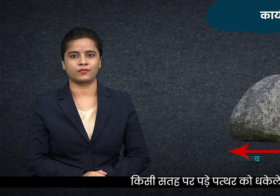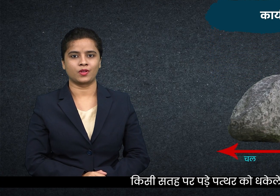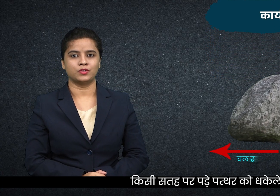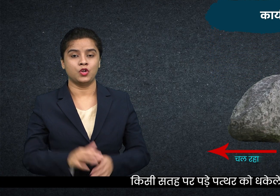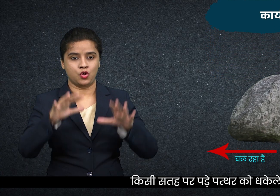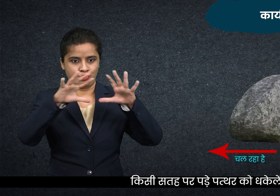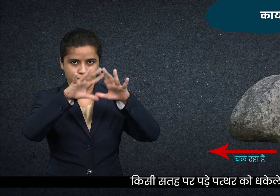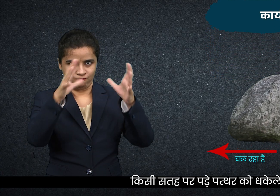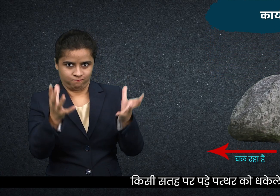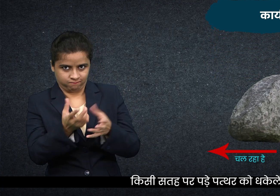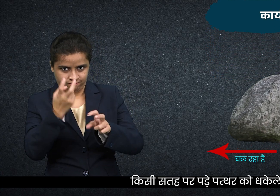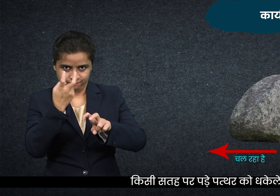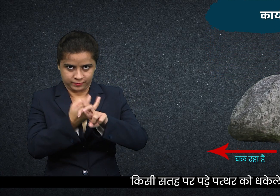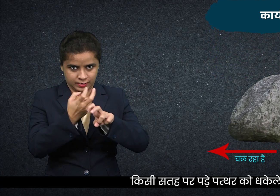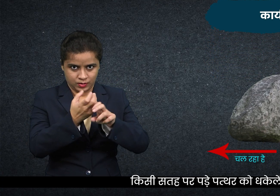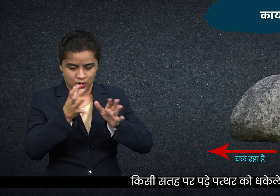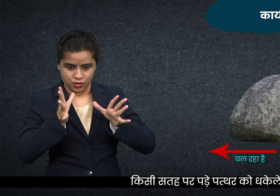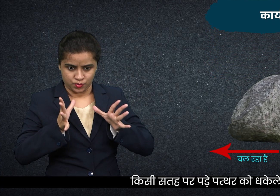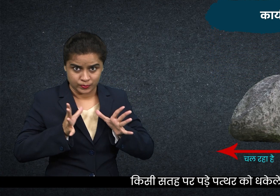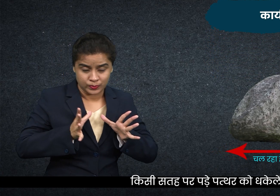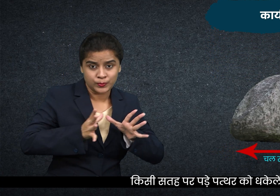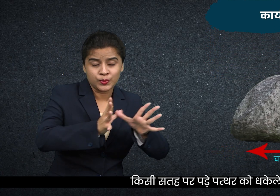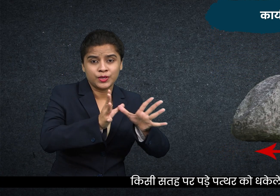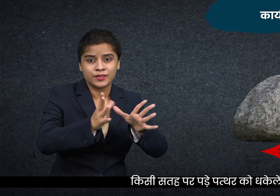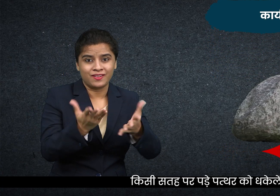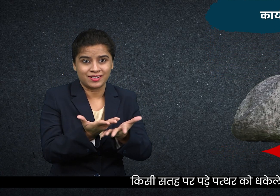किसी सतह पर पड़े पत्थर को धकेले।